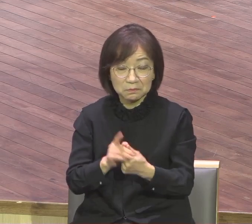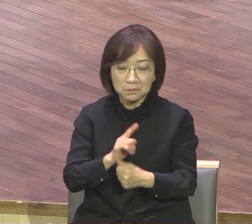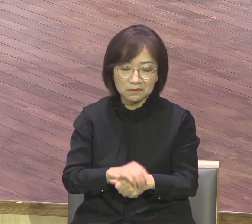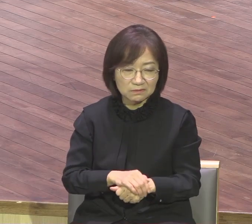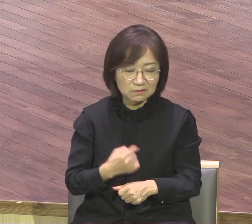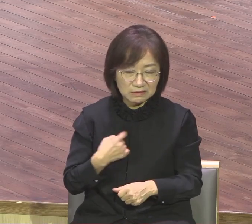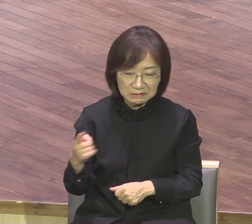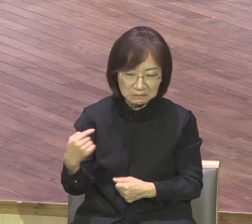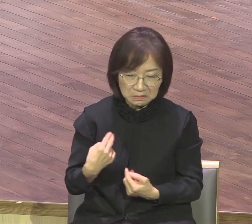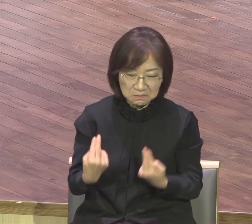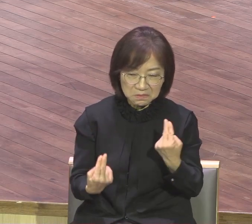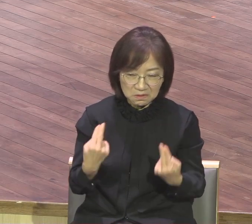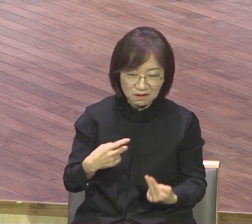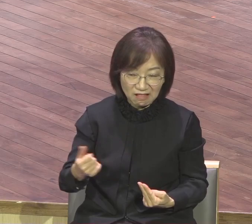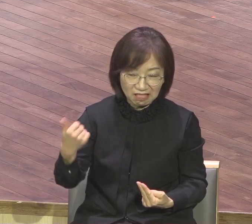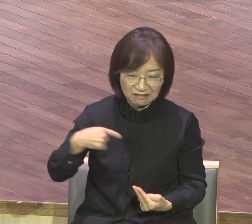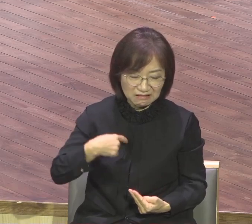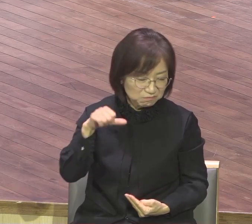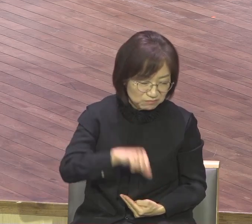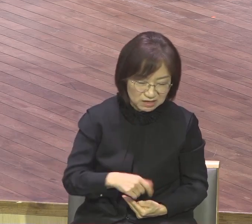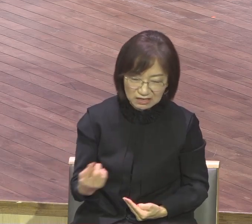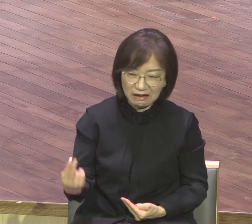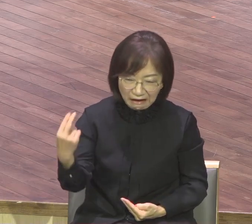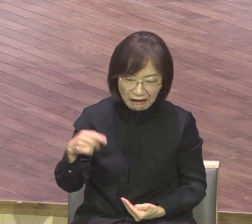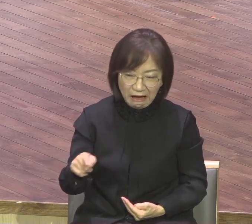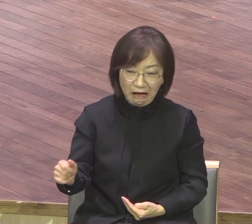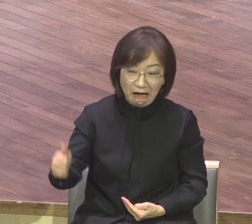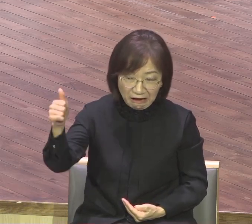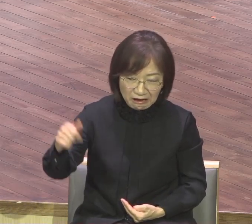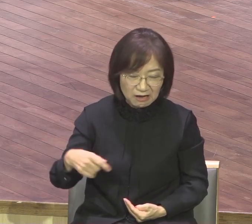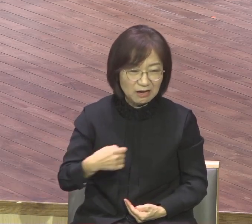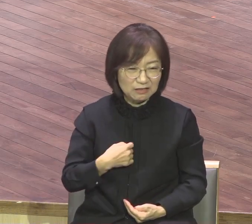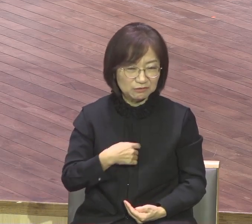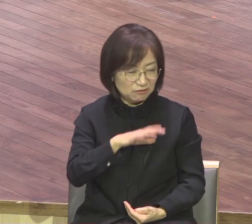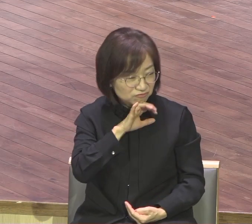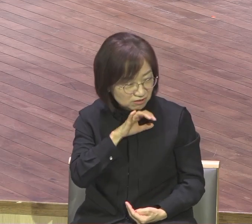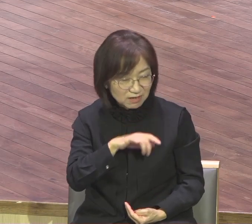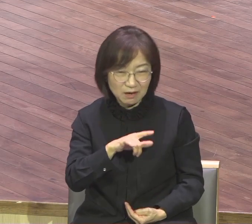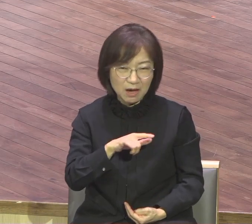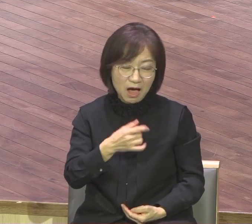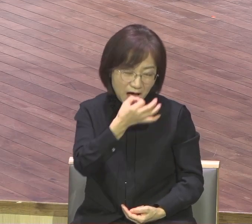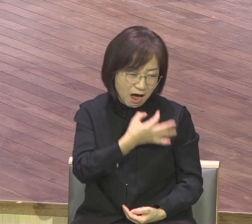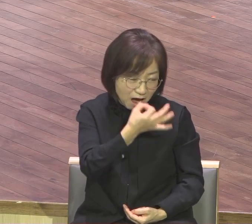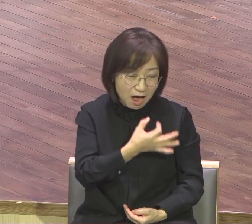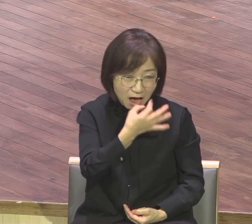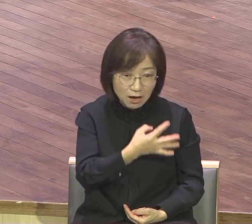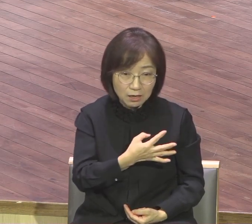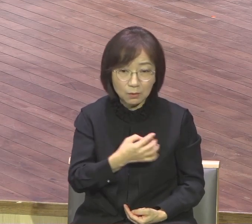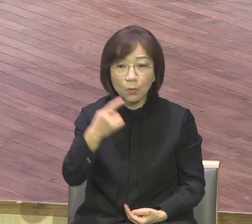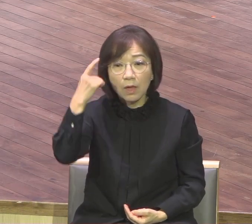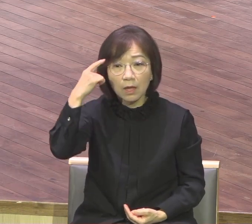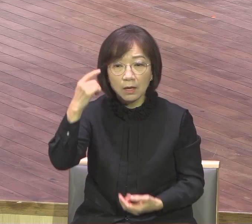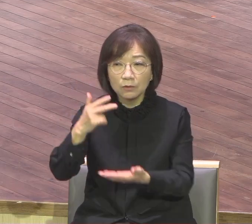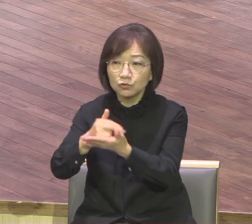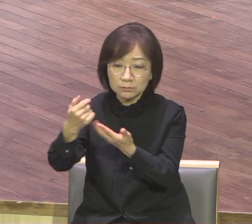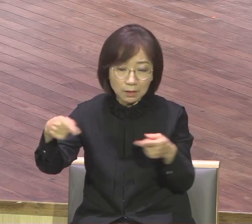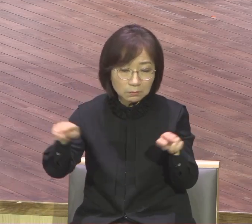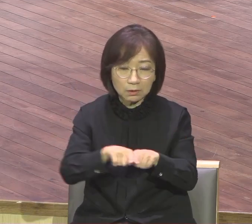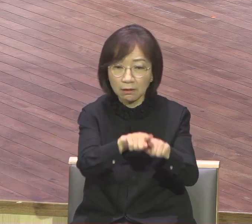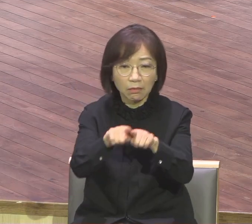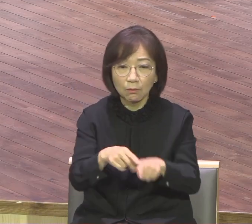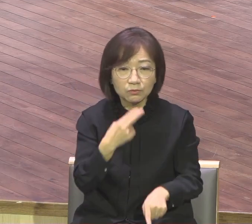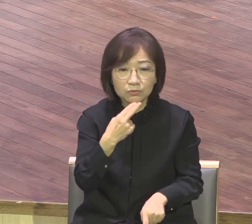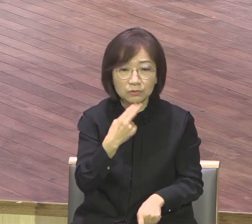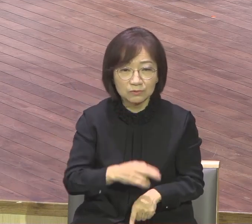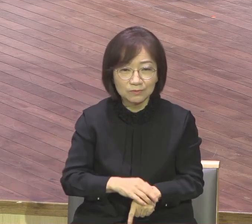가지고 열등식 가지고 날 불평 불만 늘 그렇게 힘든 삶을 살게 되세요. Y viven una vida muy